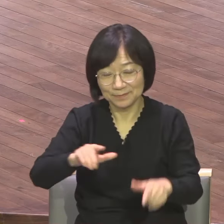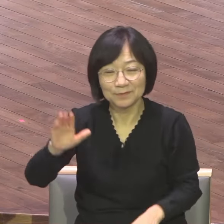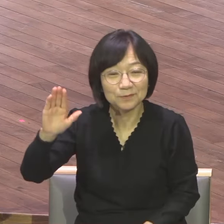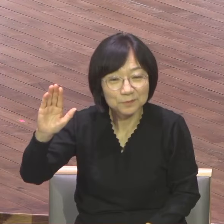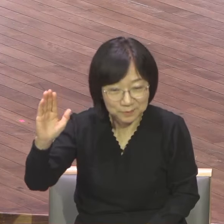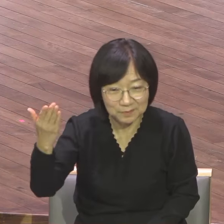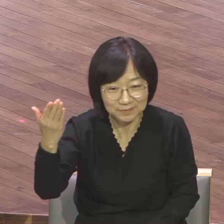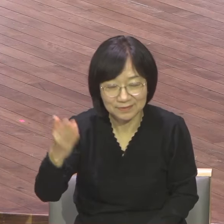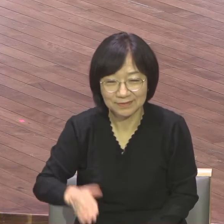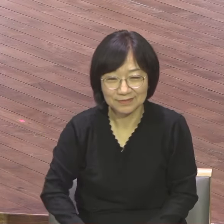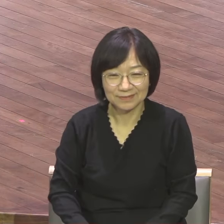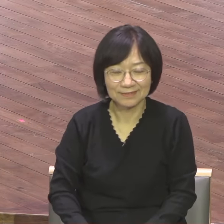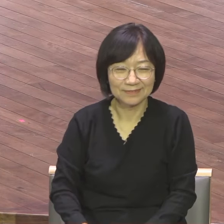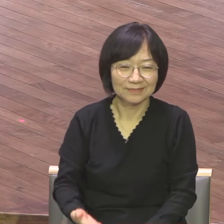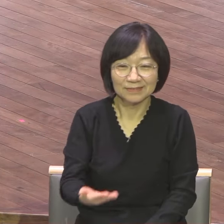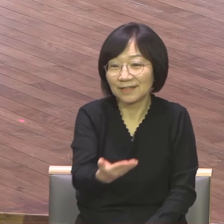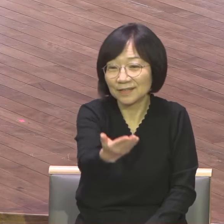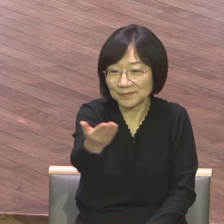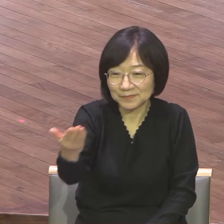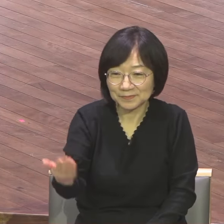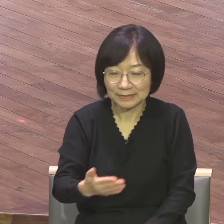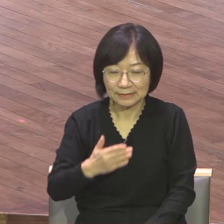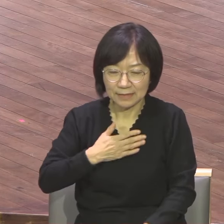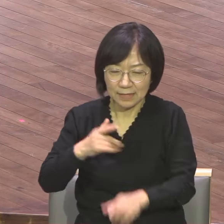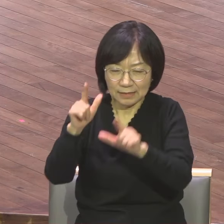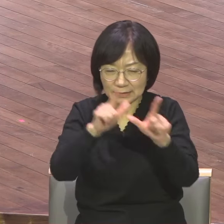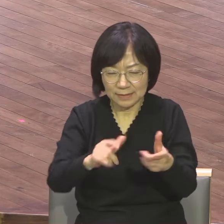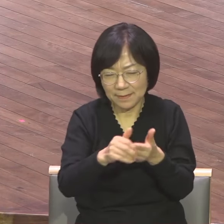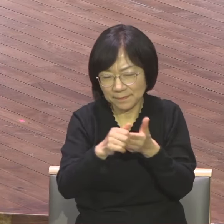성도들 항상 내 인생의 주도권